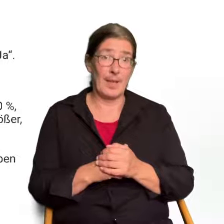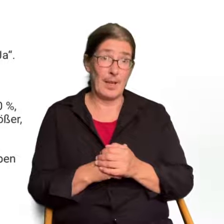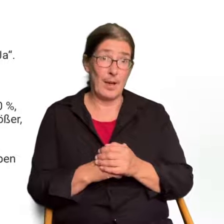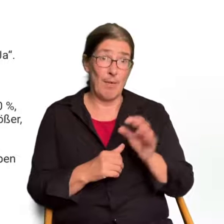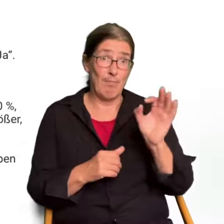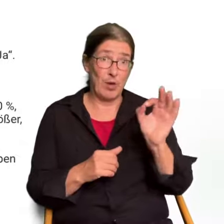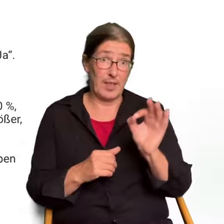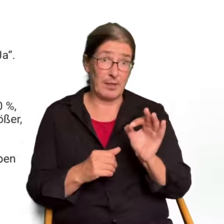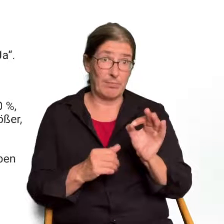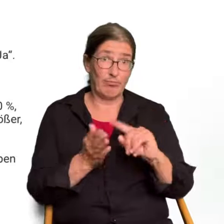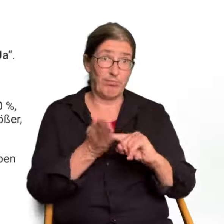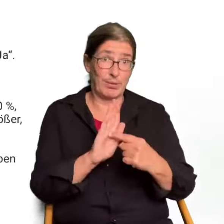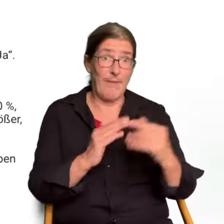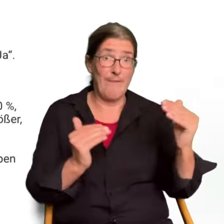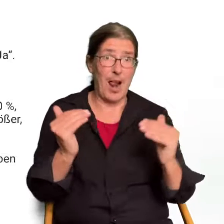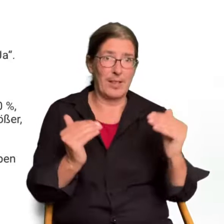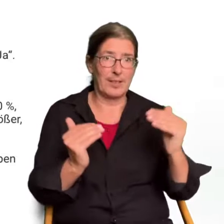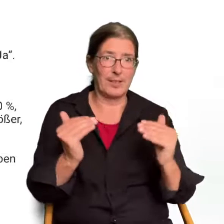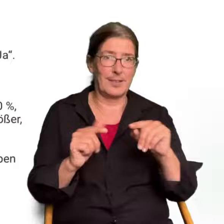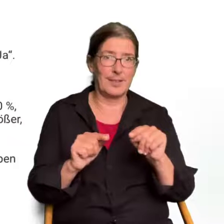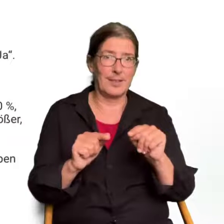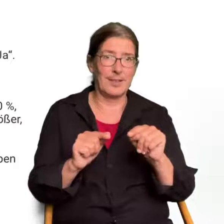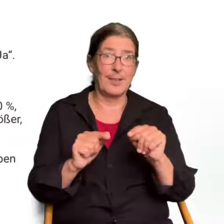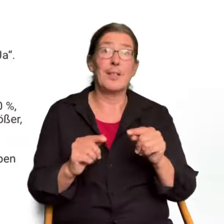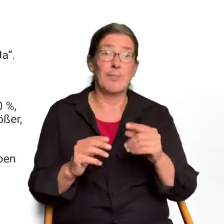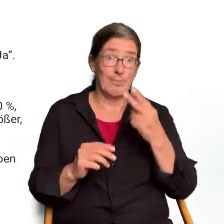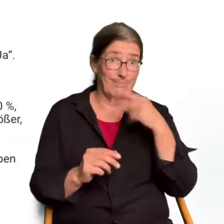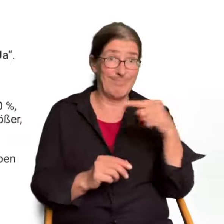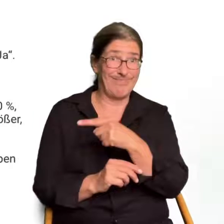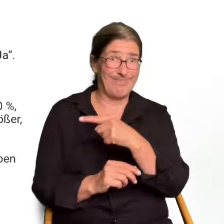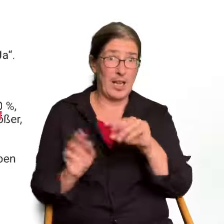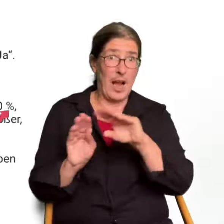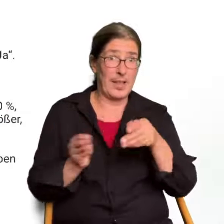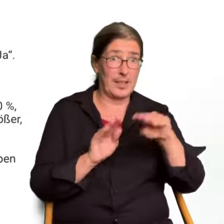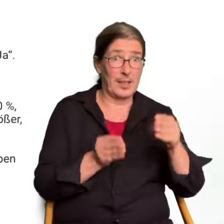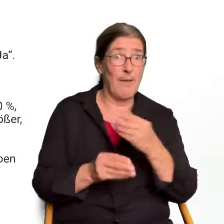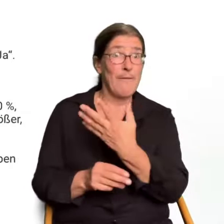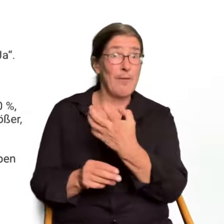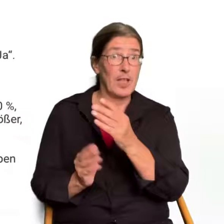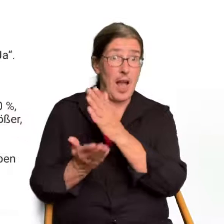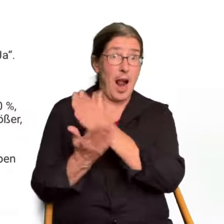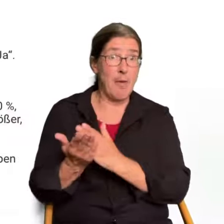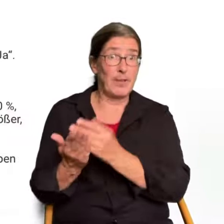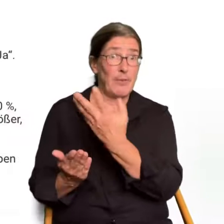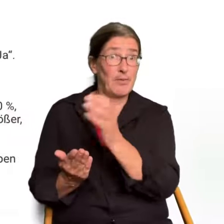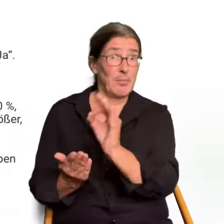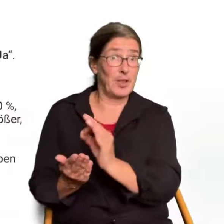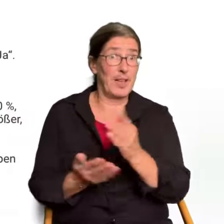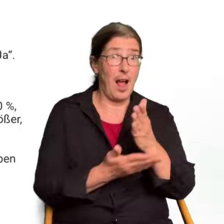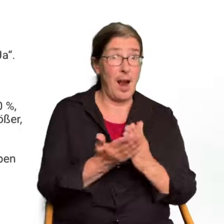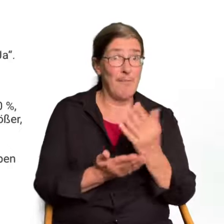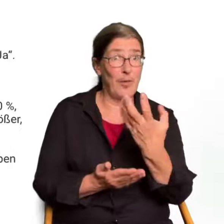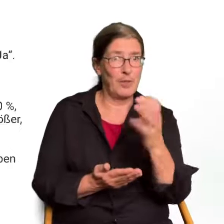. Prozente geben ein Verhältnis an von beiden Kreisen die auf der linken Seite seht sind 50 Prozent also die Hälfte